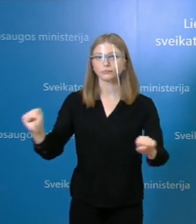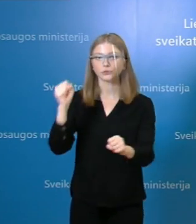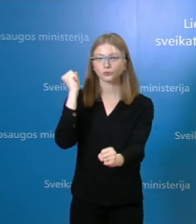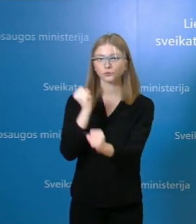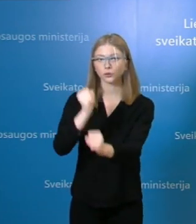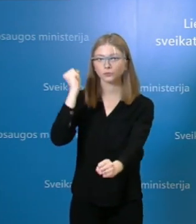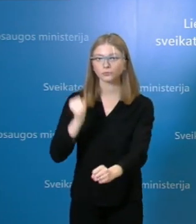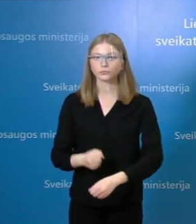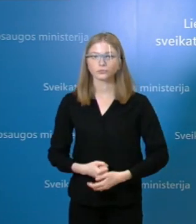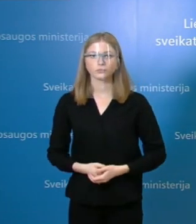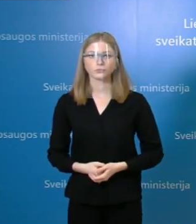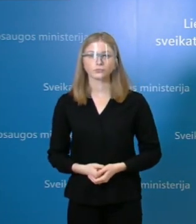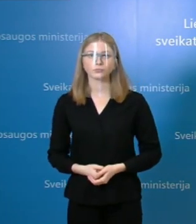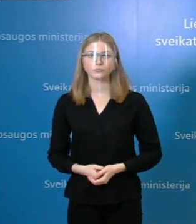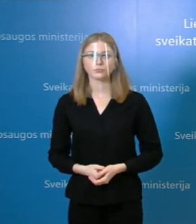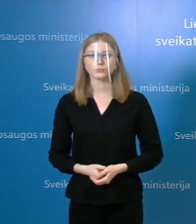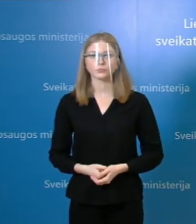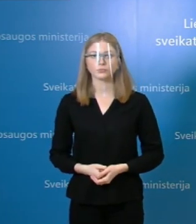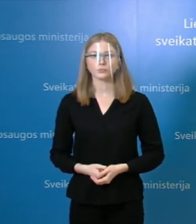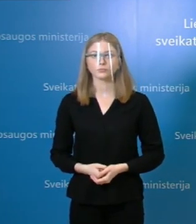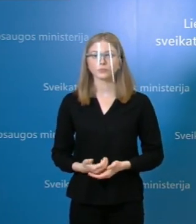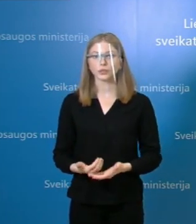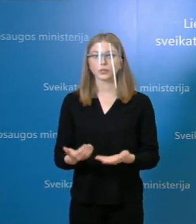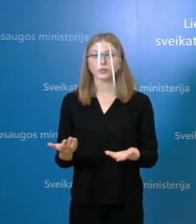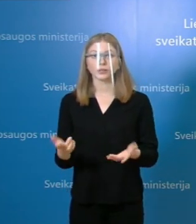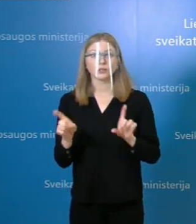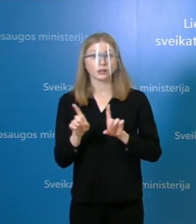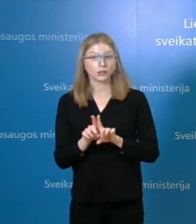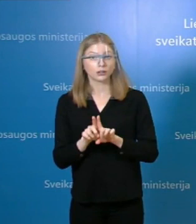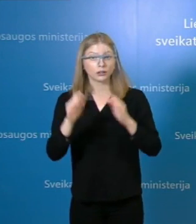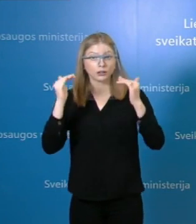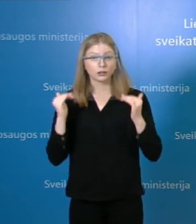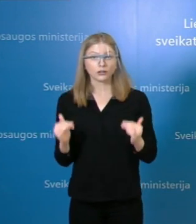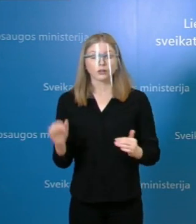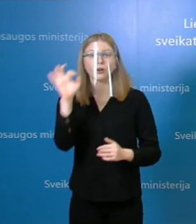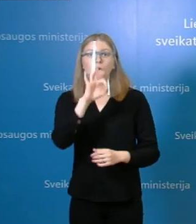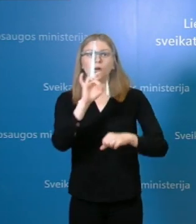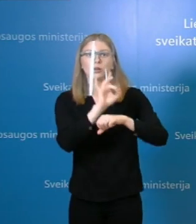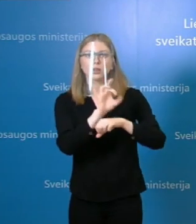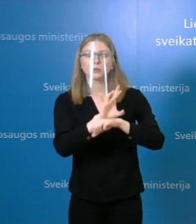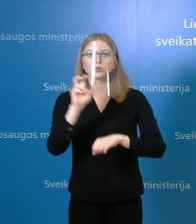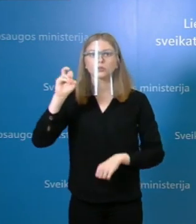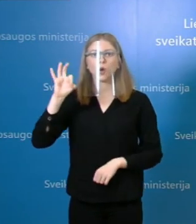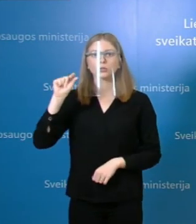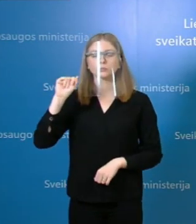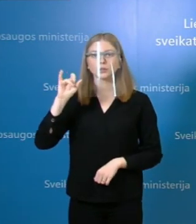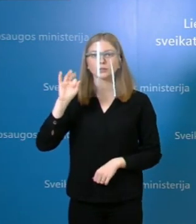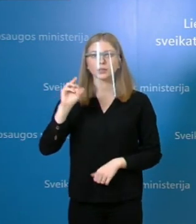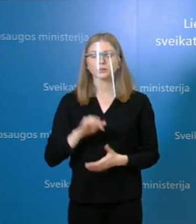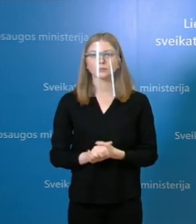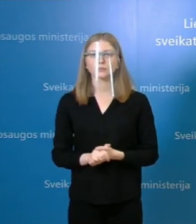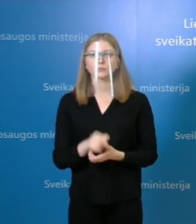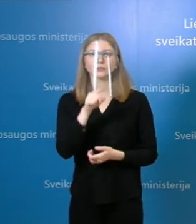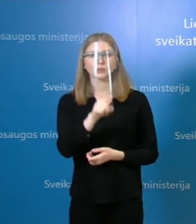draudžiamas. Taip pat trumpai norėčiau apžvelgti situaciją Klaipėdos hospise, tai yra paliatyvos pagalbos ir